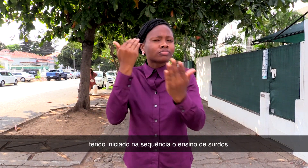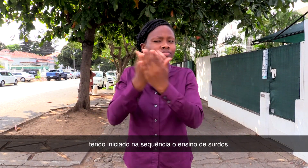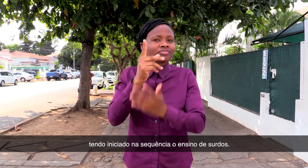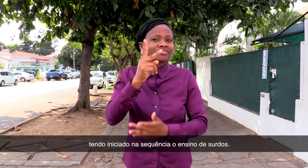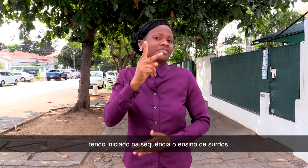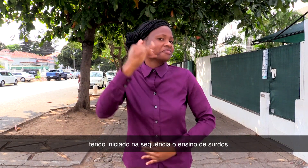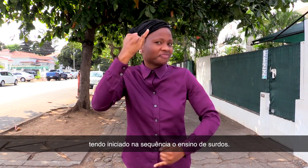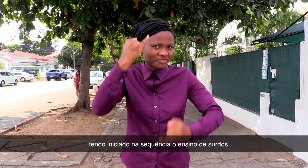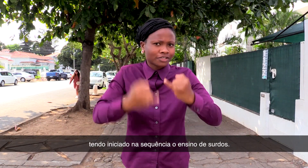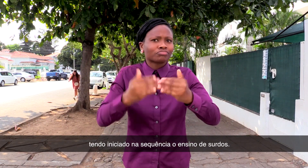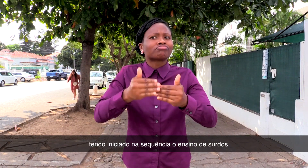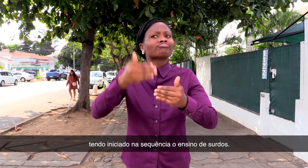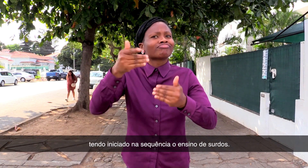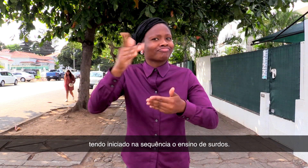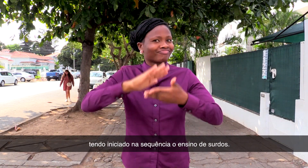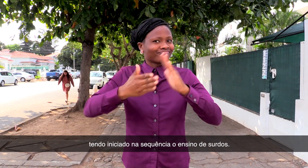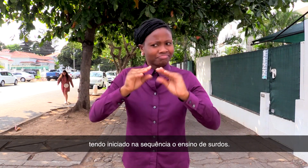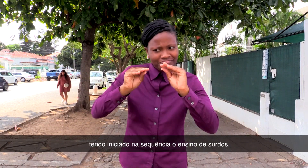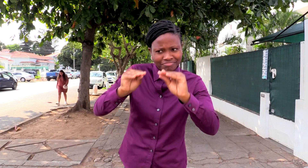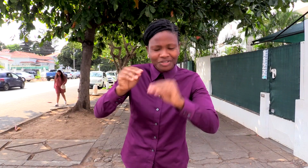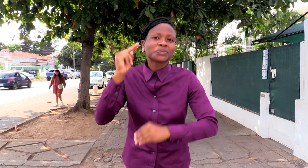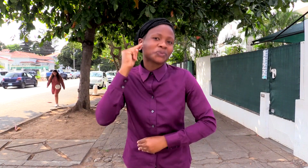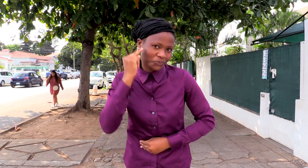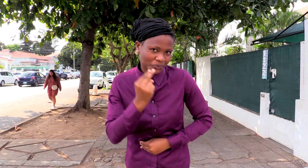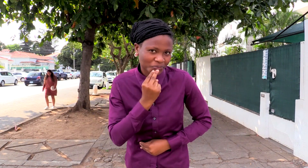tendo iniciado na sequência o ensino de surdos.